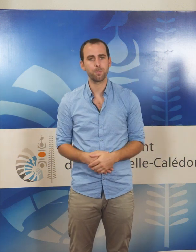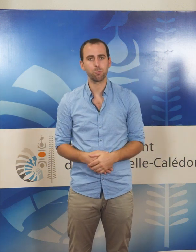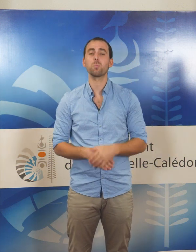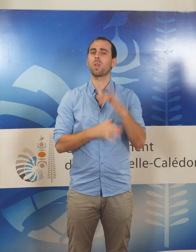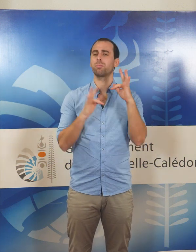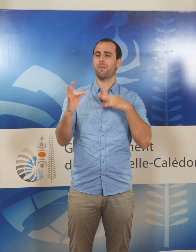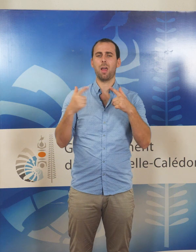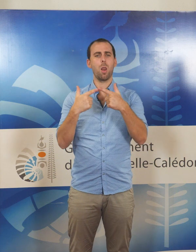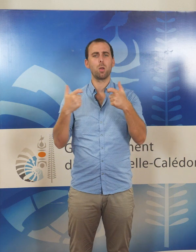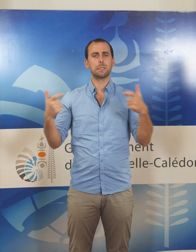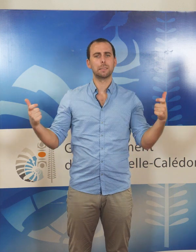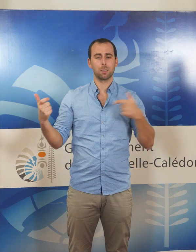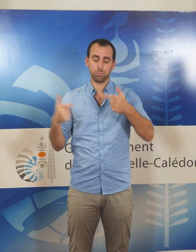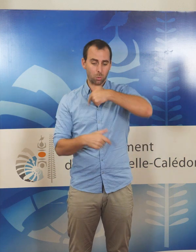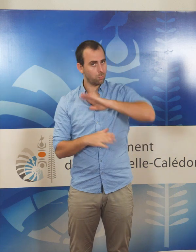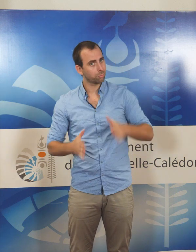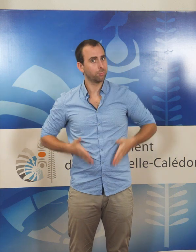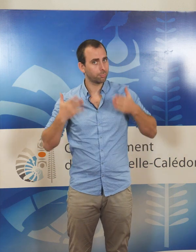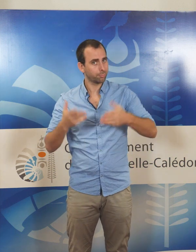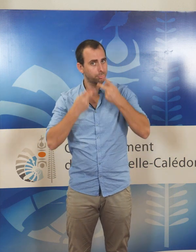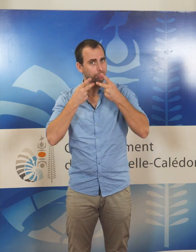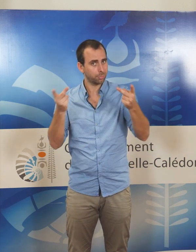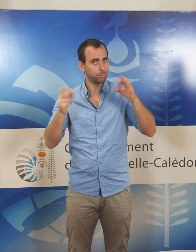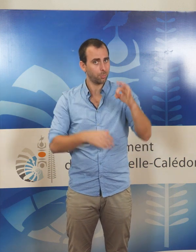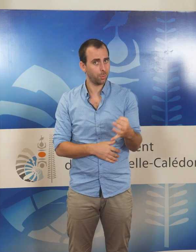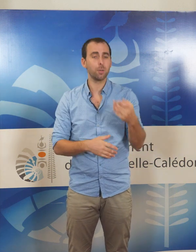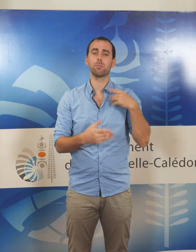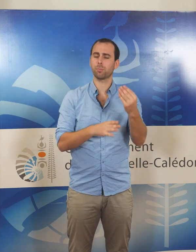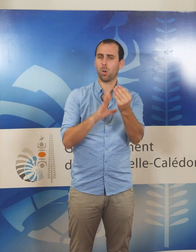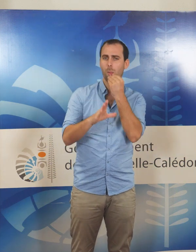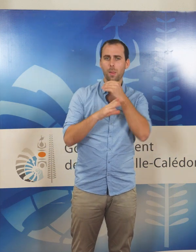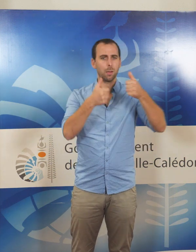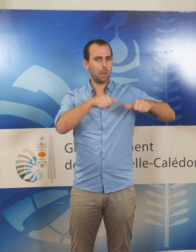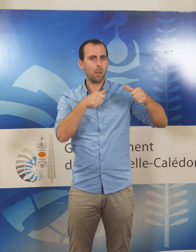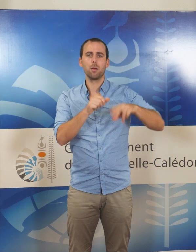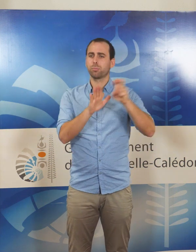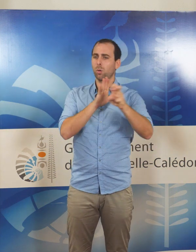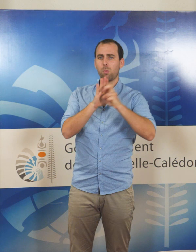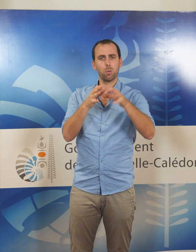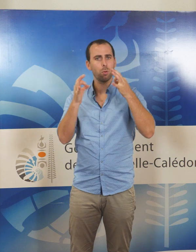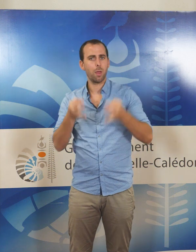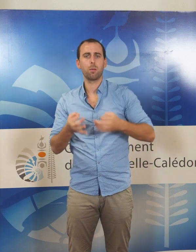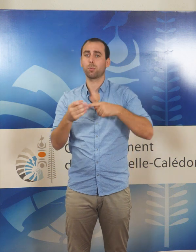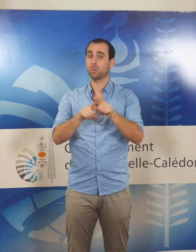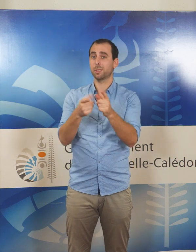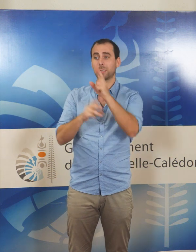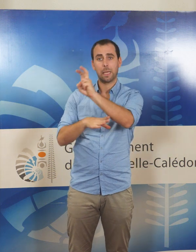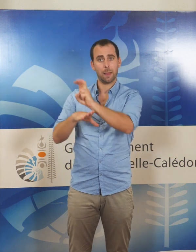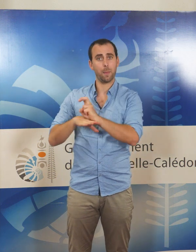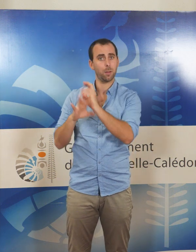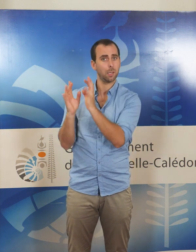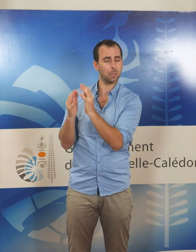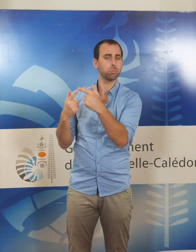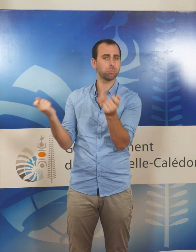logistique, comme nous étions engagés, les internats, les cantines, les garderies, le transport scolaire a fonctionné pour que les élèves